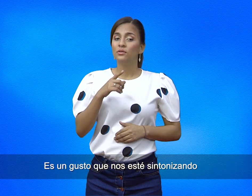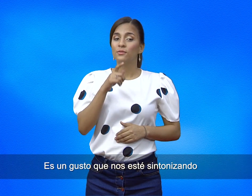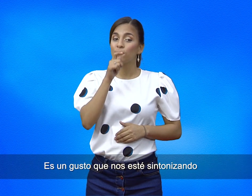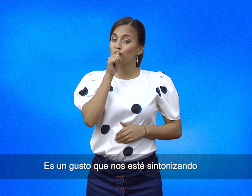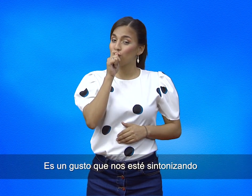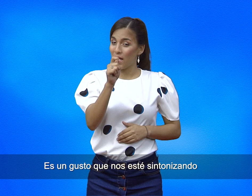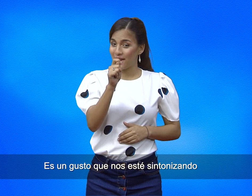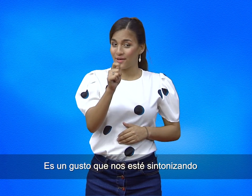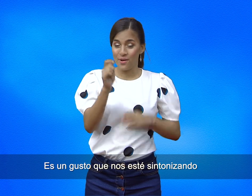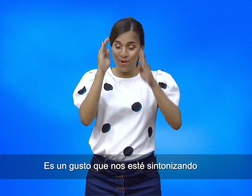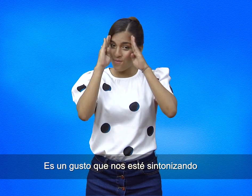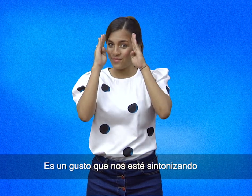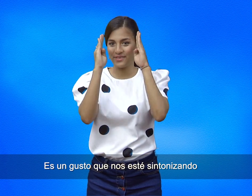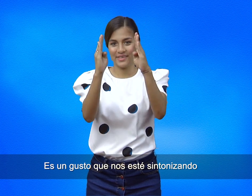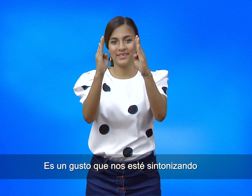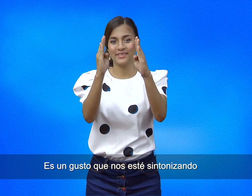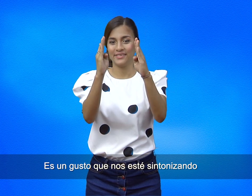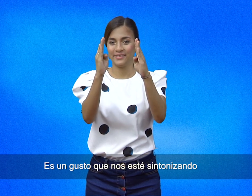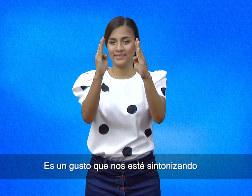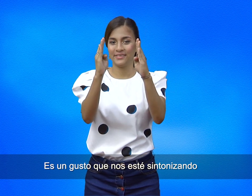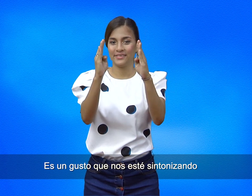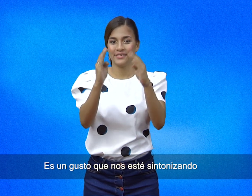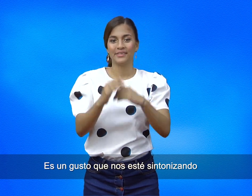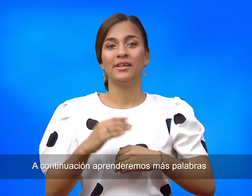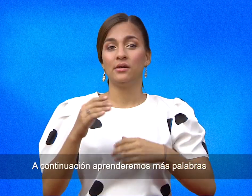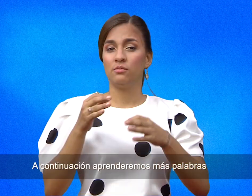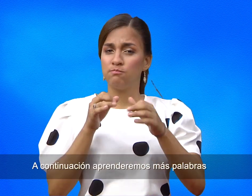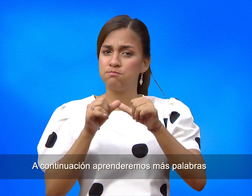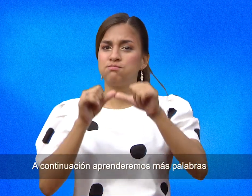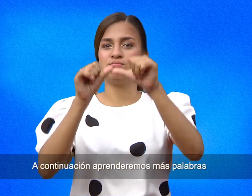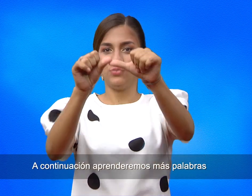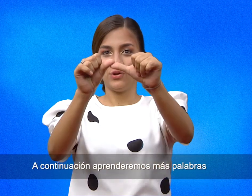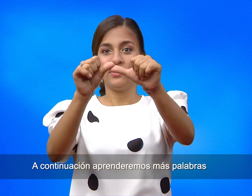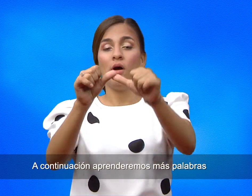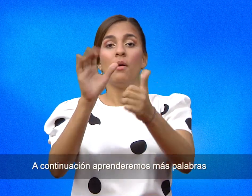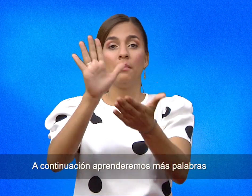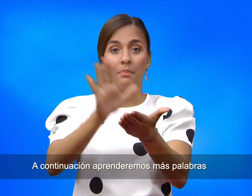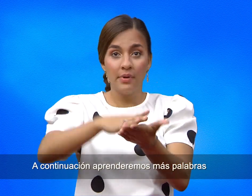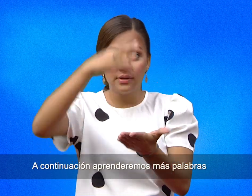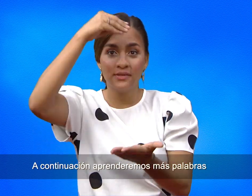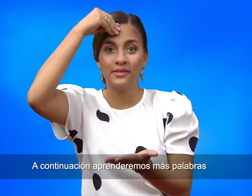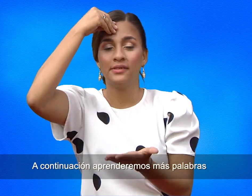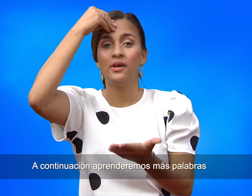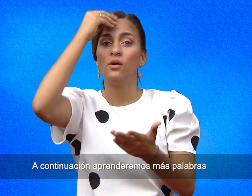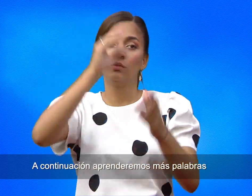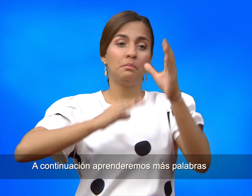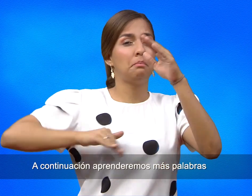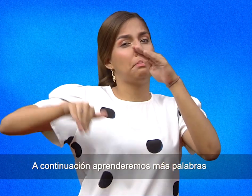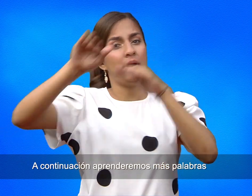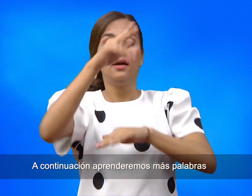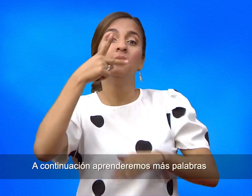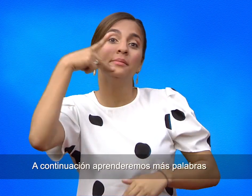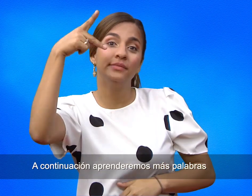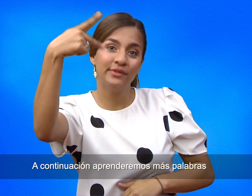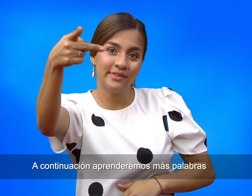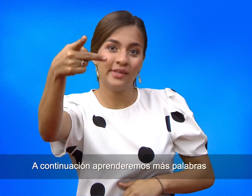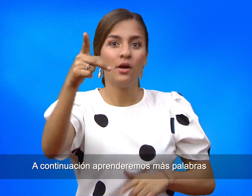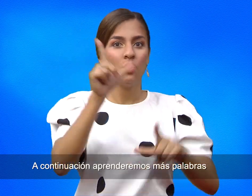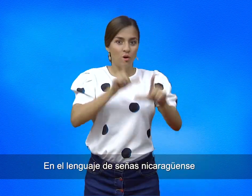es un gusto que nos esté sintonizando. A continuación, aprenderemos más palabras y